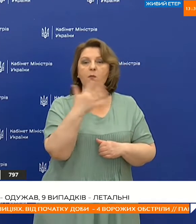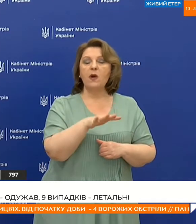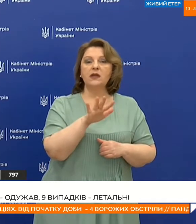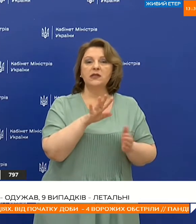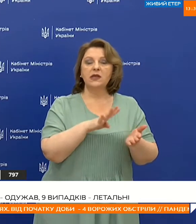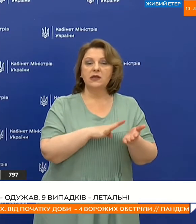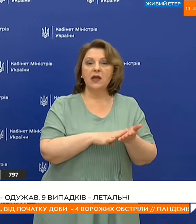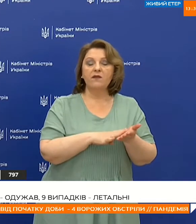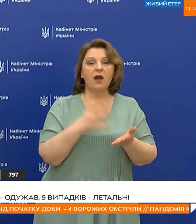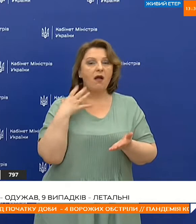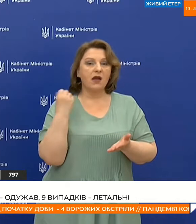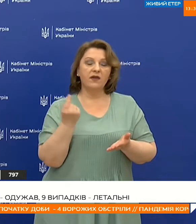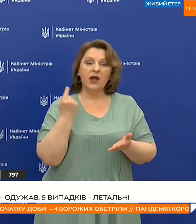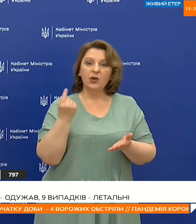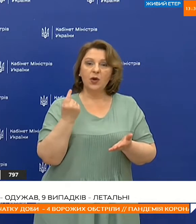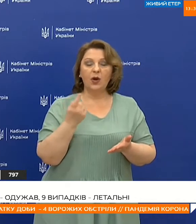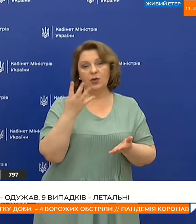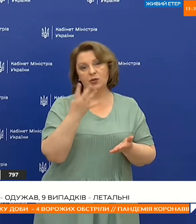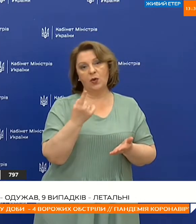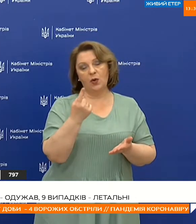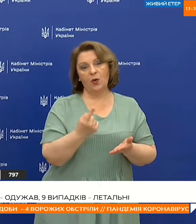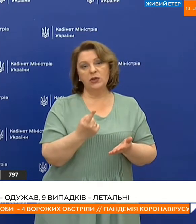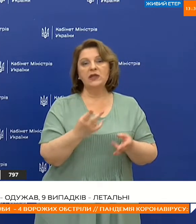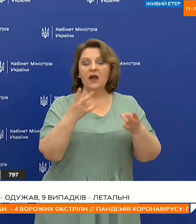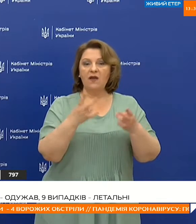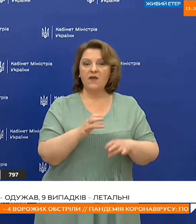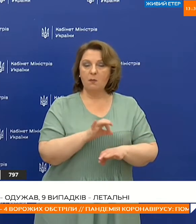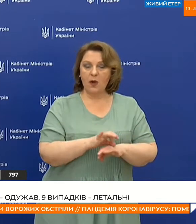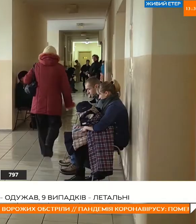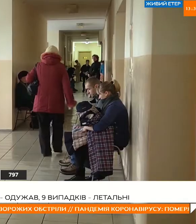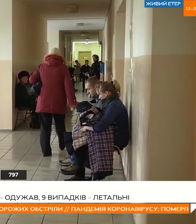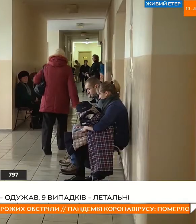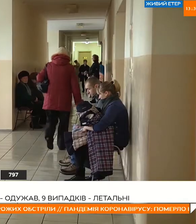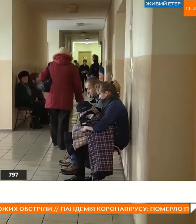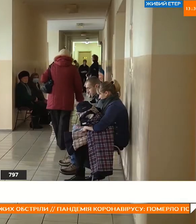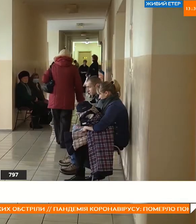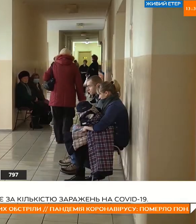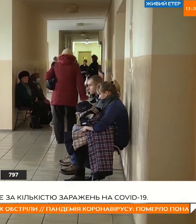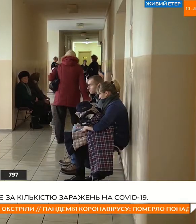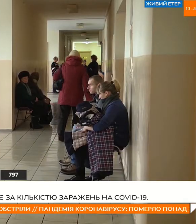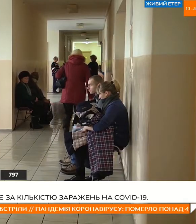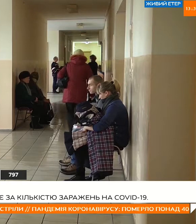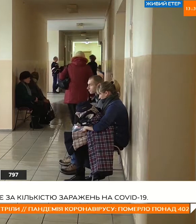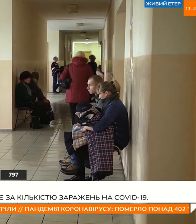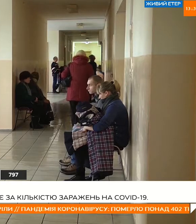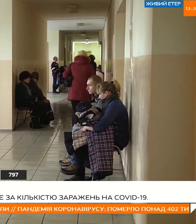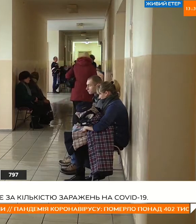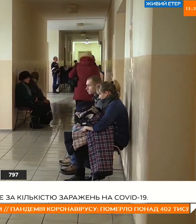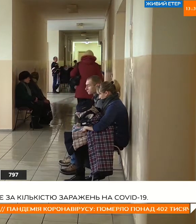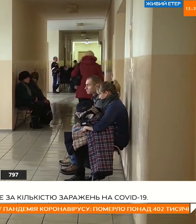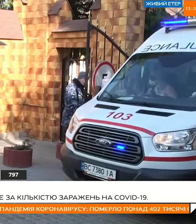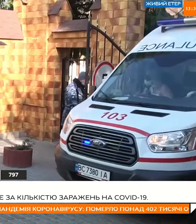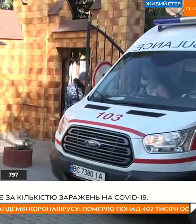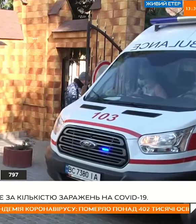59 та Львівська область – 41 випадок. Окрім того, у Києві зафіксували на 29